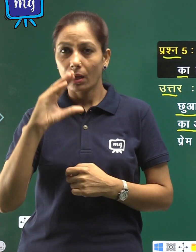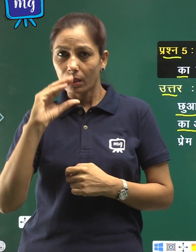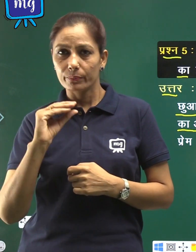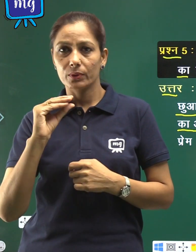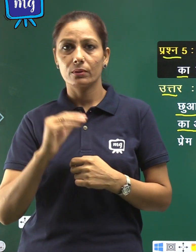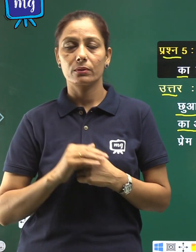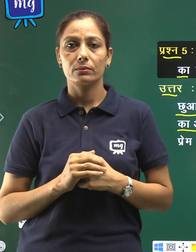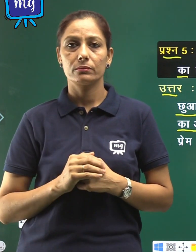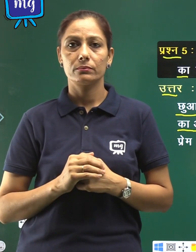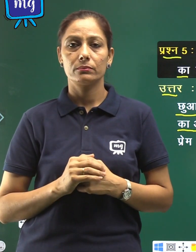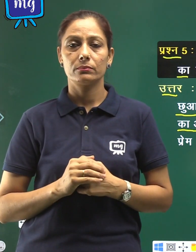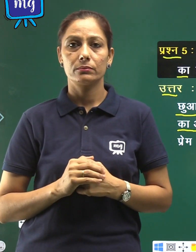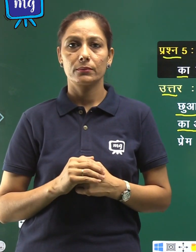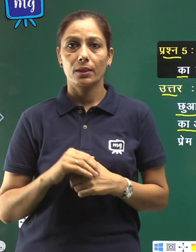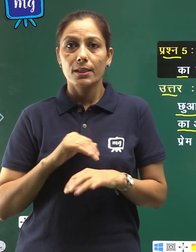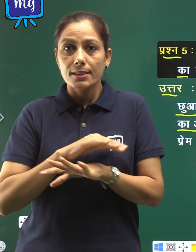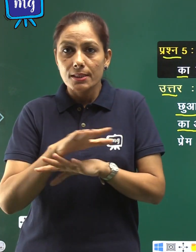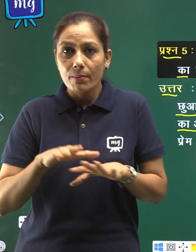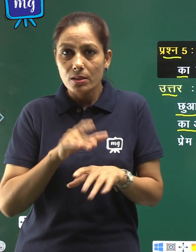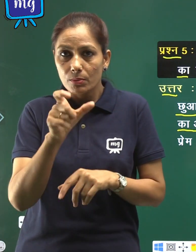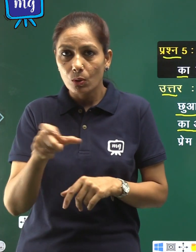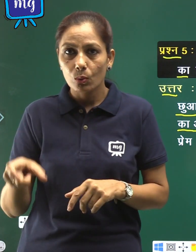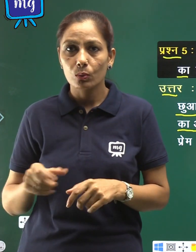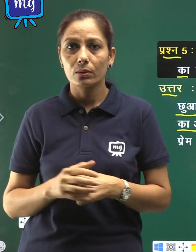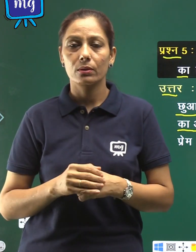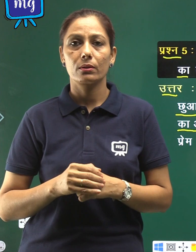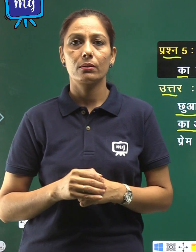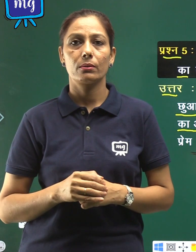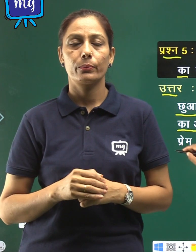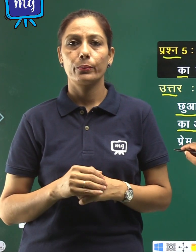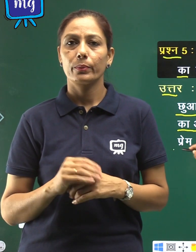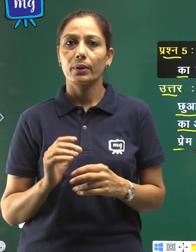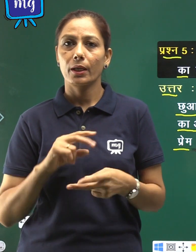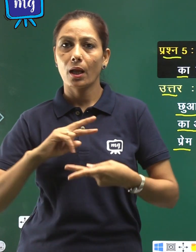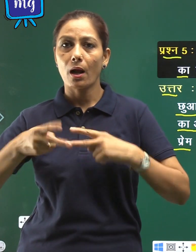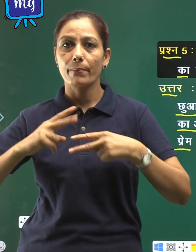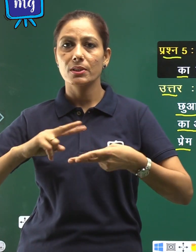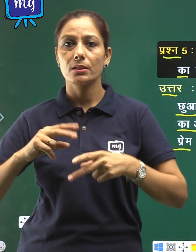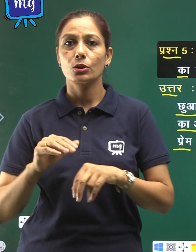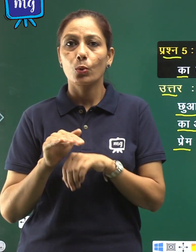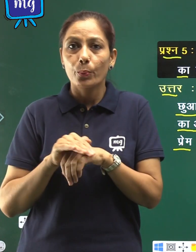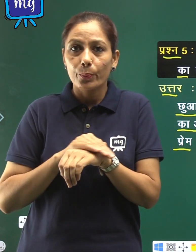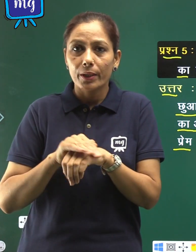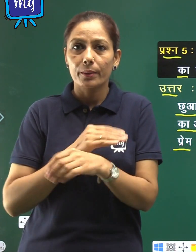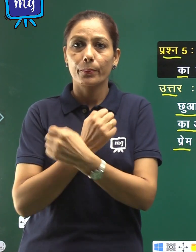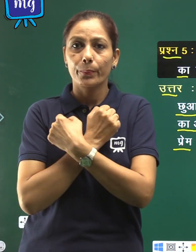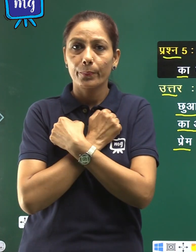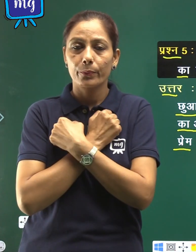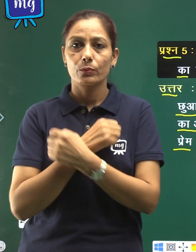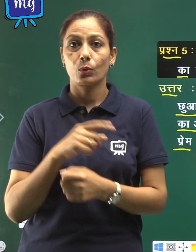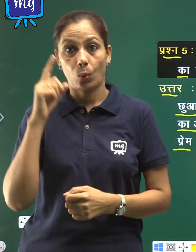अ कि समाज में मैं आपसे प्रेम है और